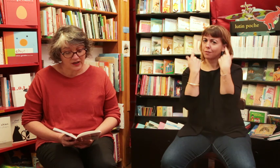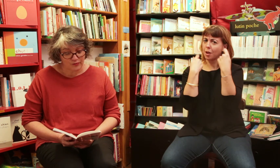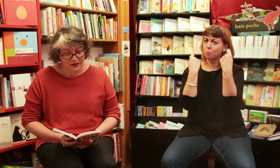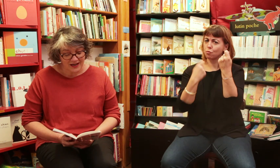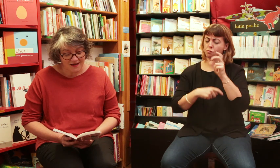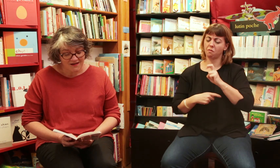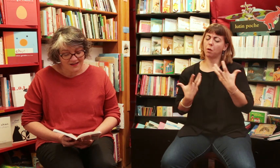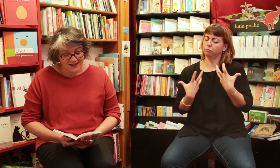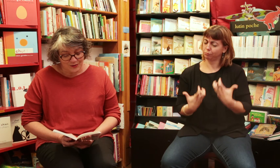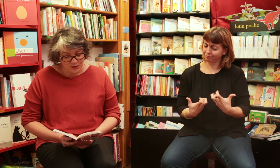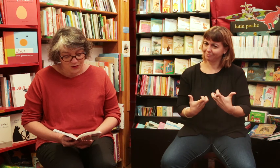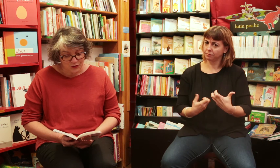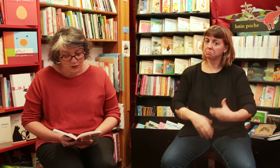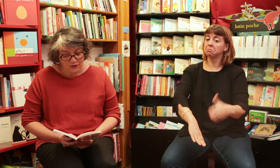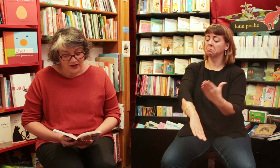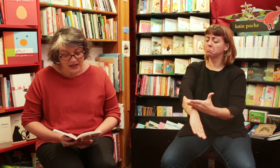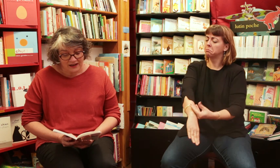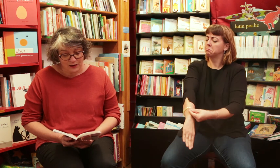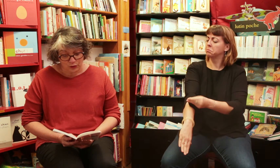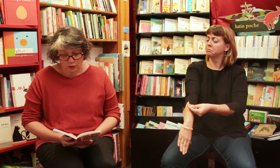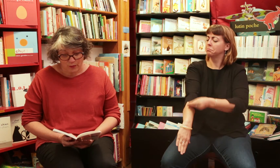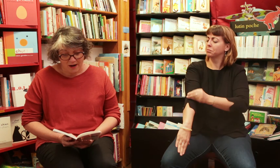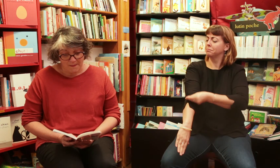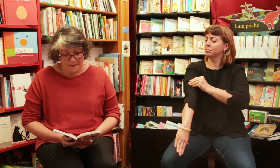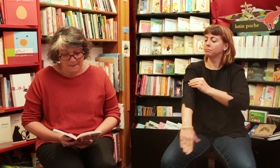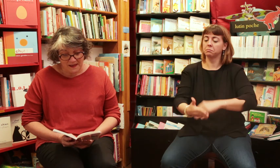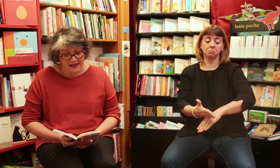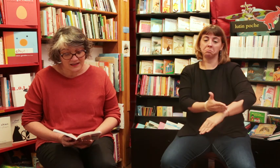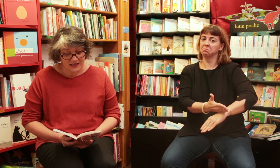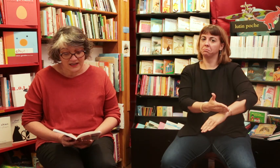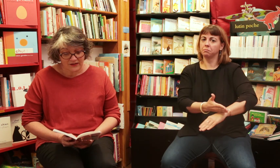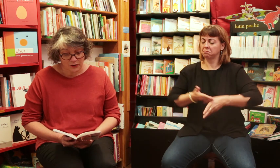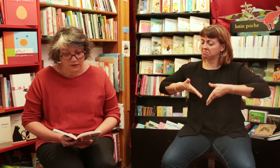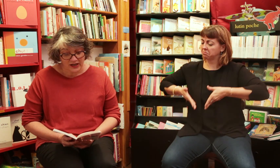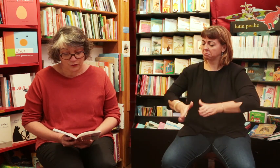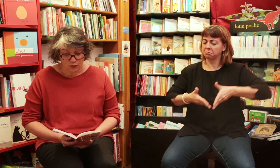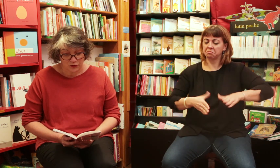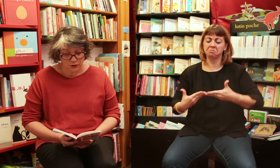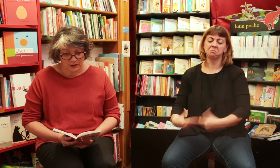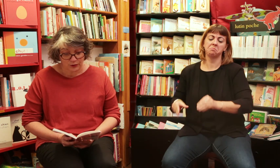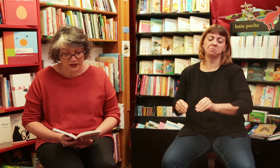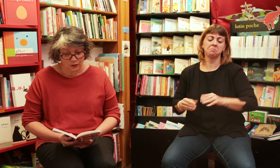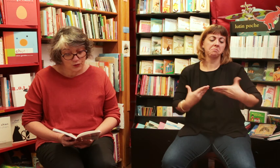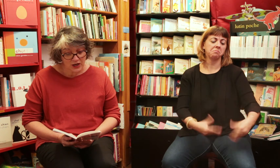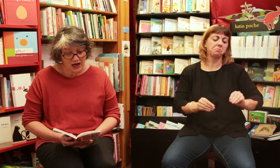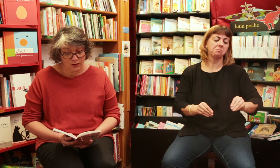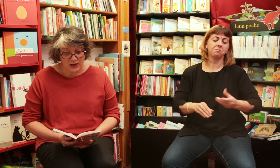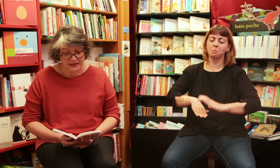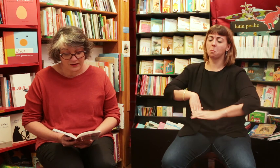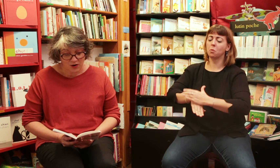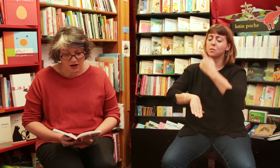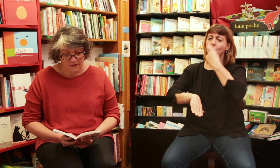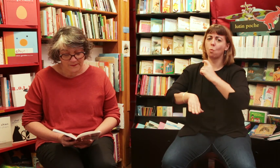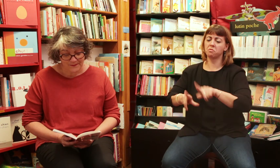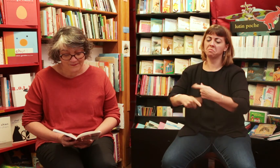capuche vert bouteille, une manche relevée, l'autre pas, et un jean avec revers tombant sur des bottines rouges à gros